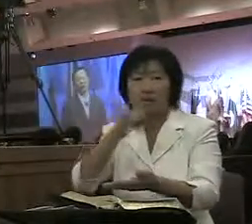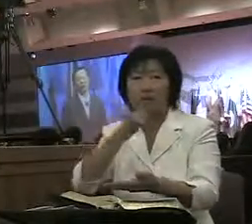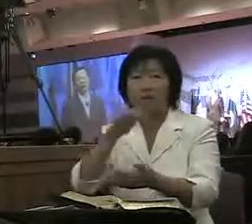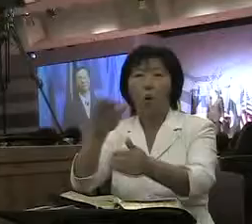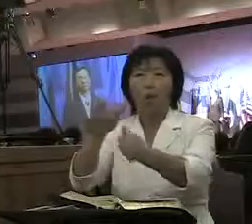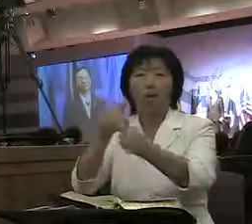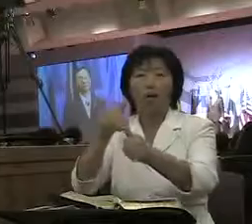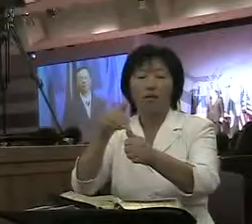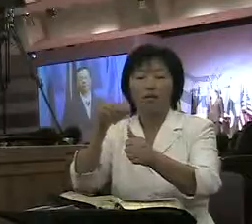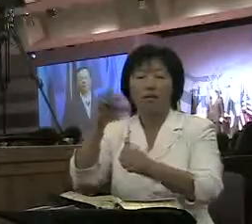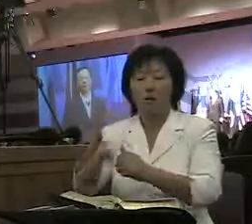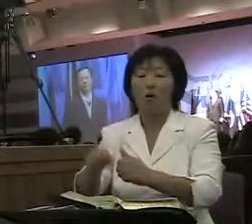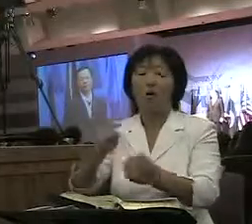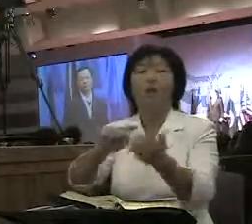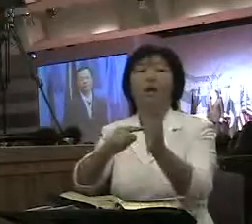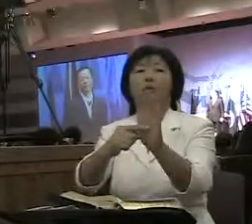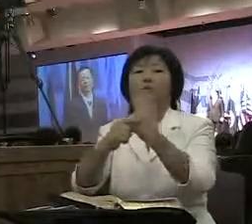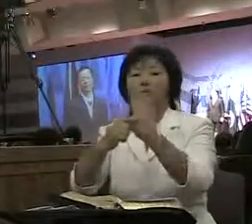나오는 거예요.